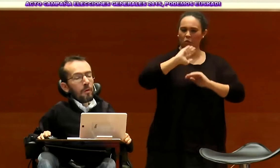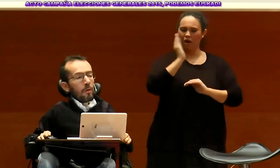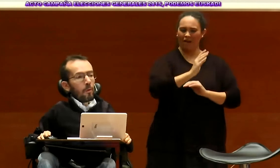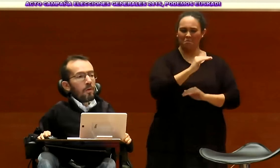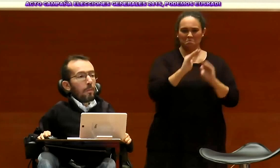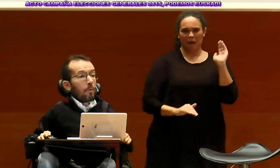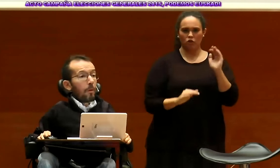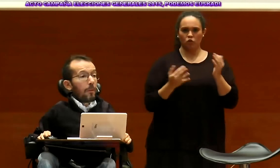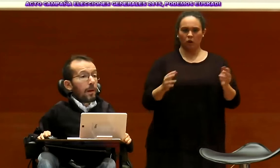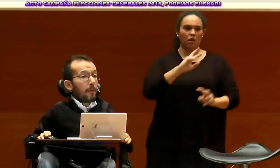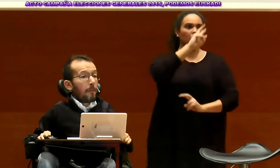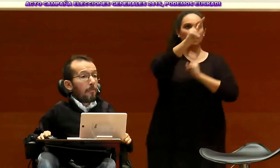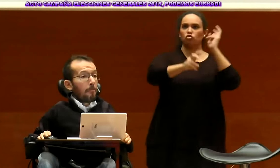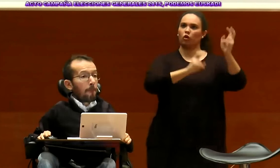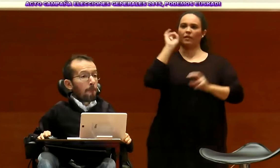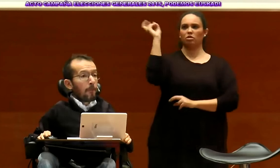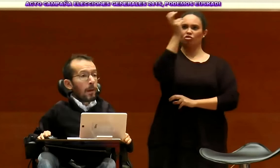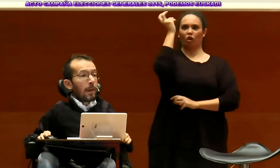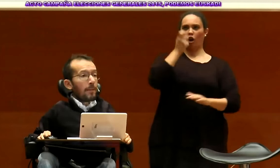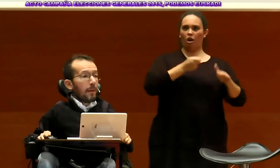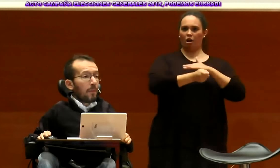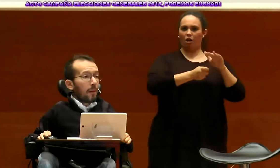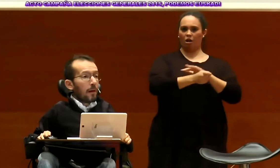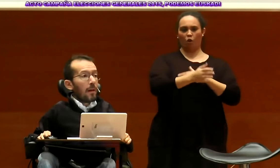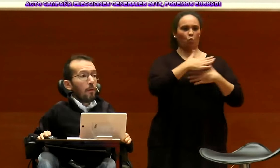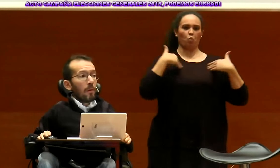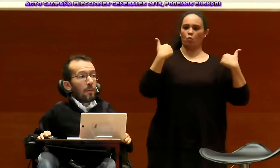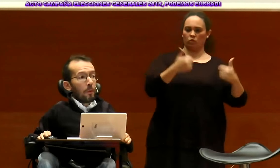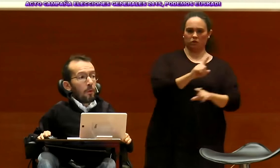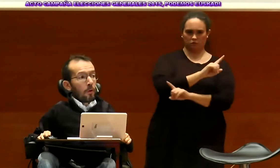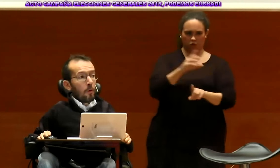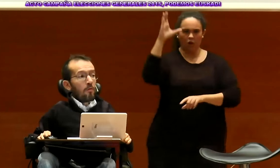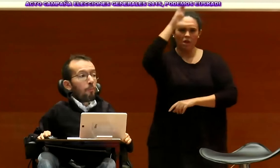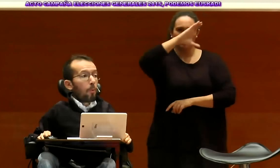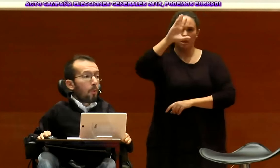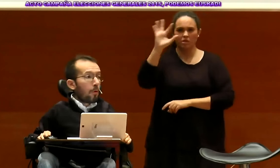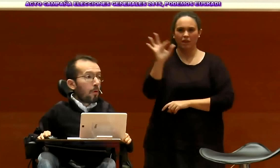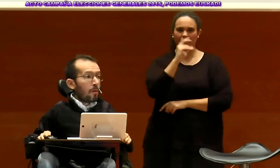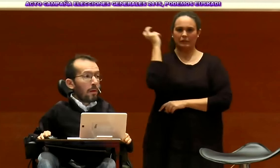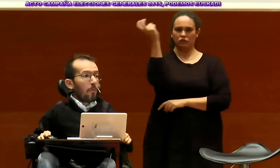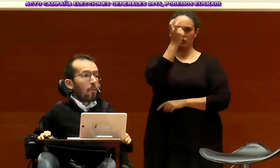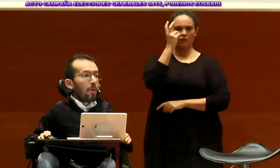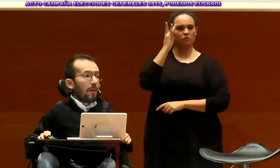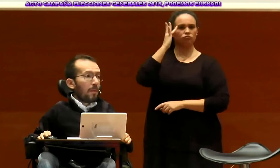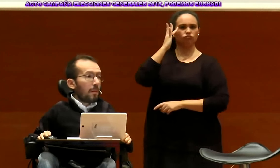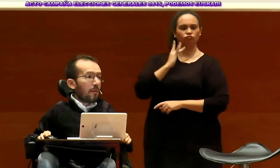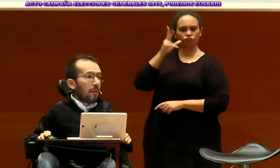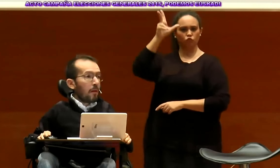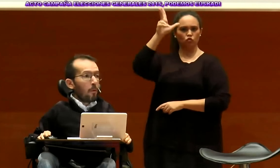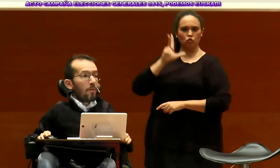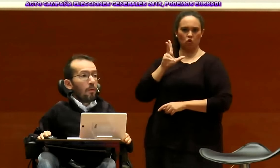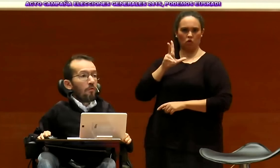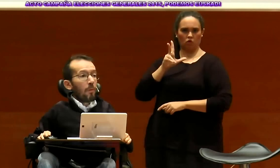innovación cuando a uno le va bien. La ciencia y la innovación no es un lujo que uno puede